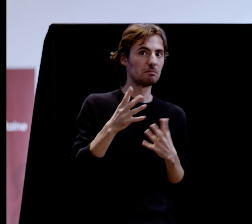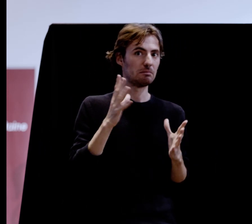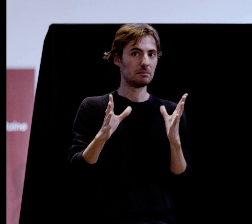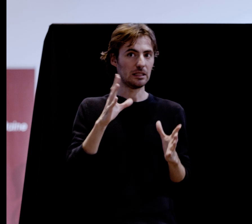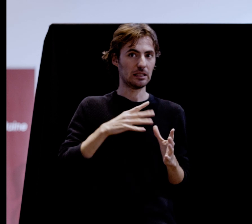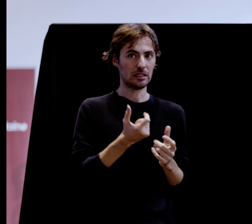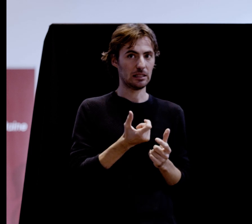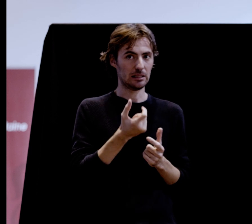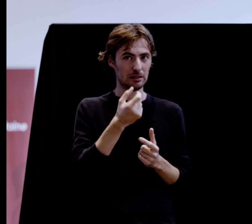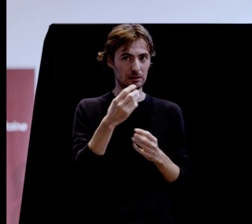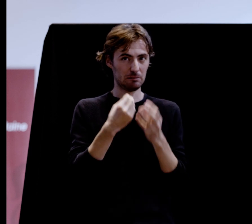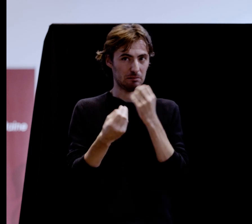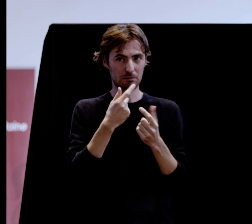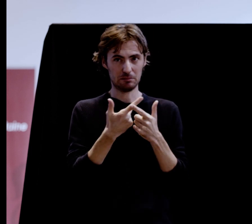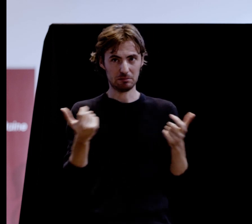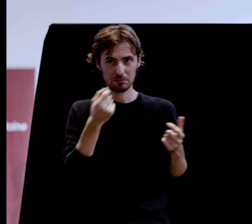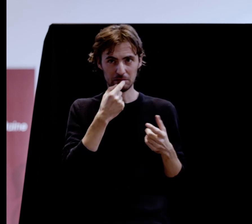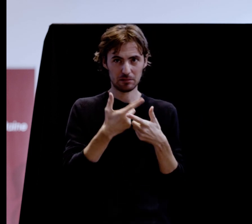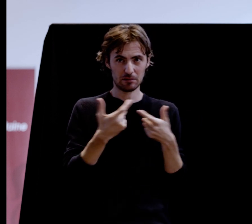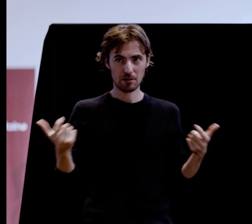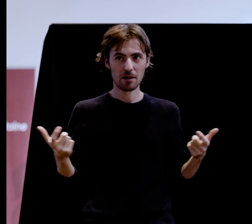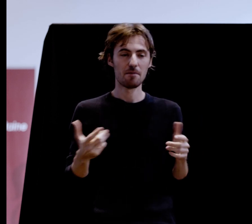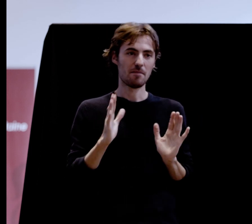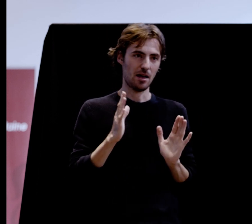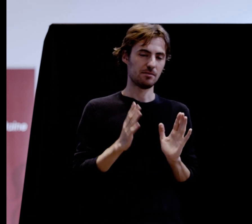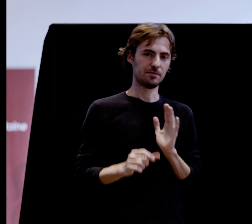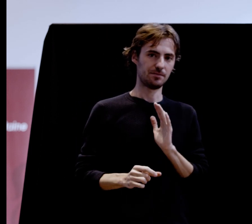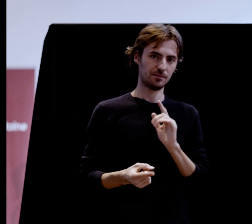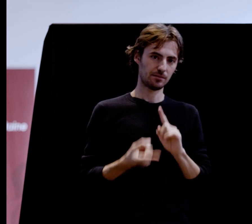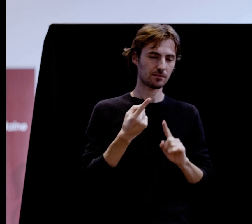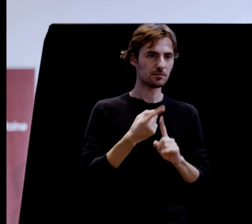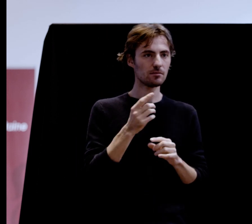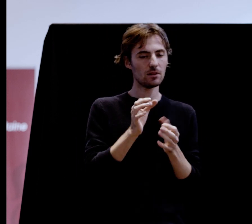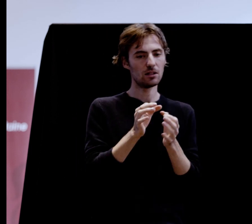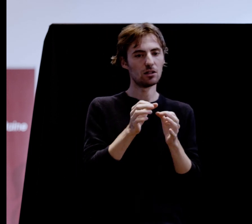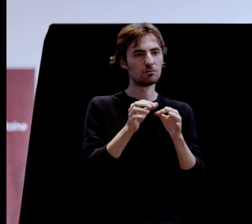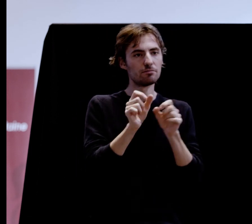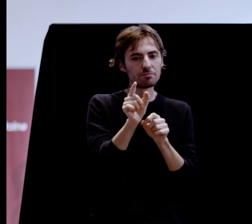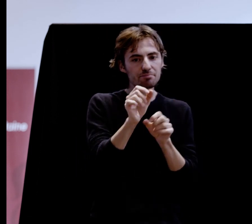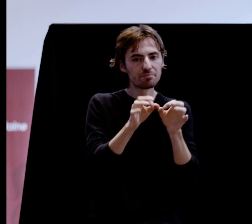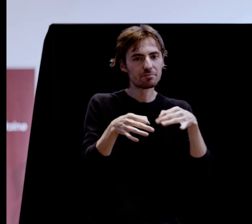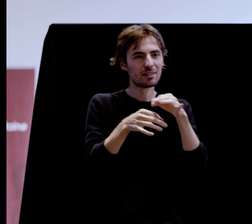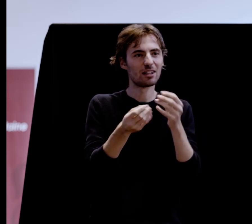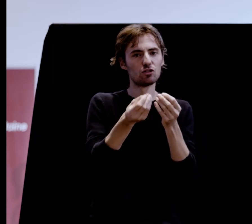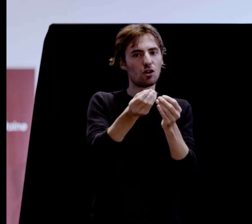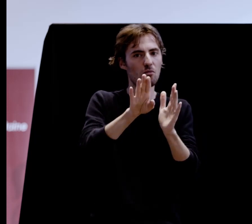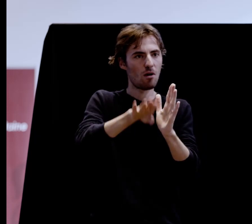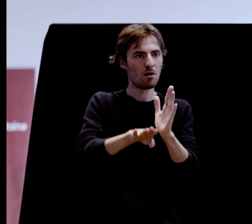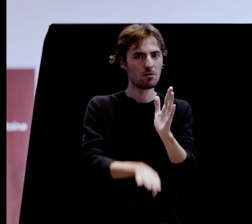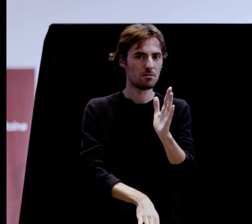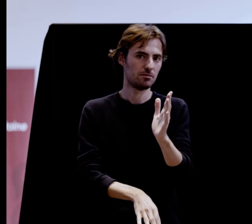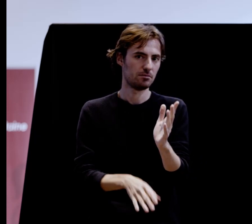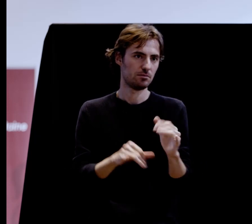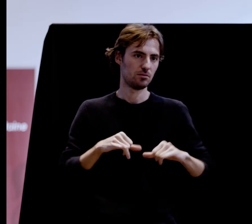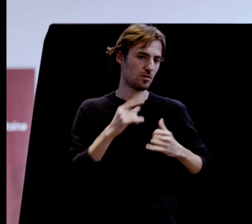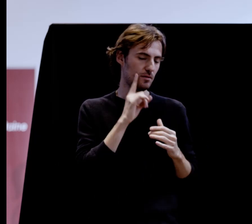traitements différents parce qu'il y a plein de façons de les amener. Ce qui est sûr, c'est que les comprimés, ils sont de plus en plus, ils sont de moins en moins donnés chez les jeunes filles